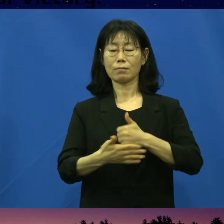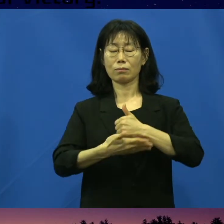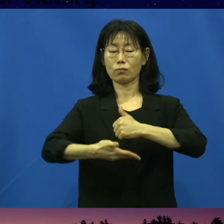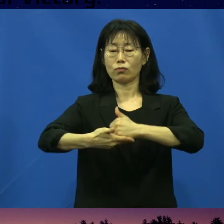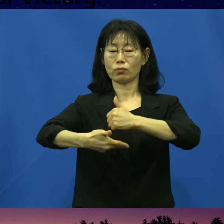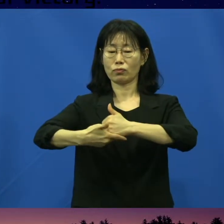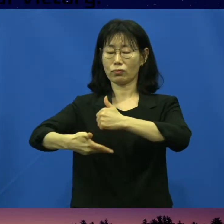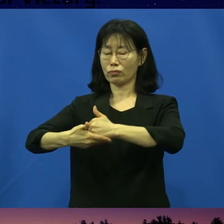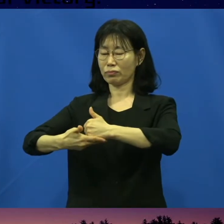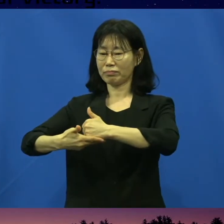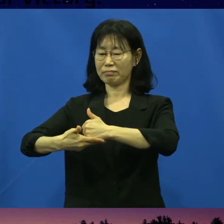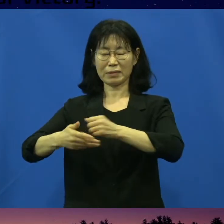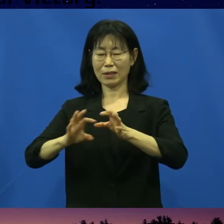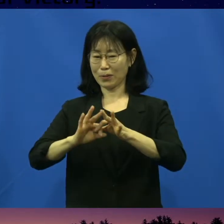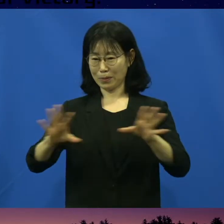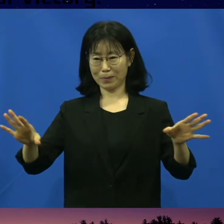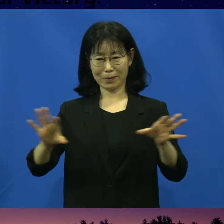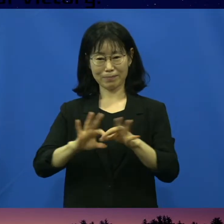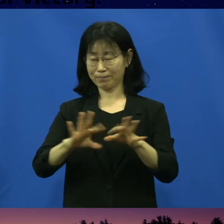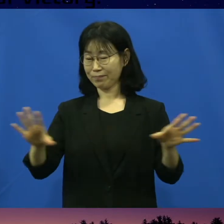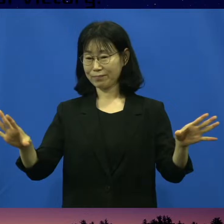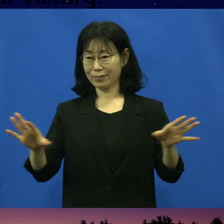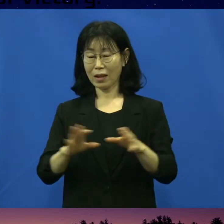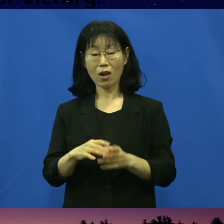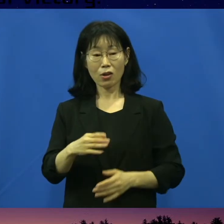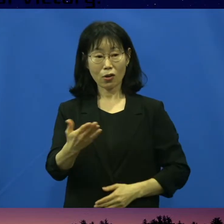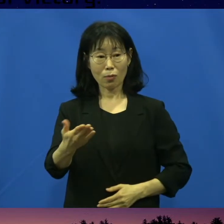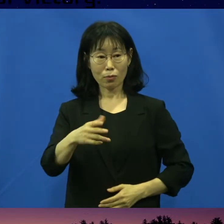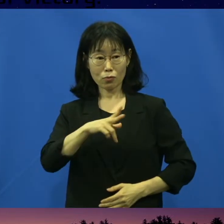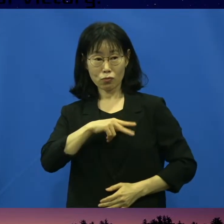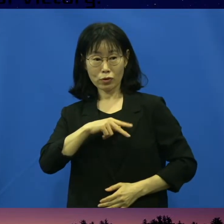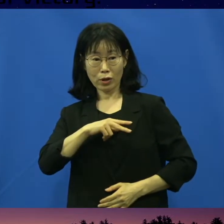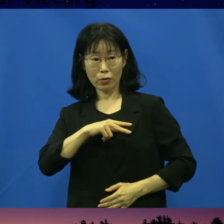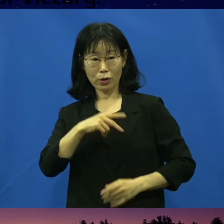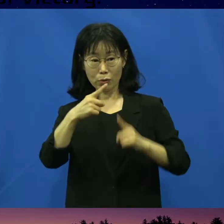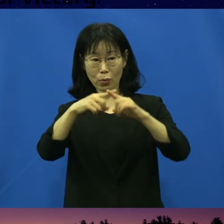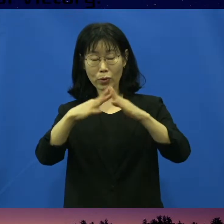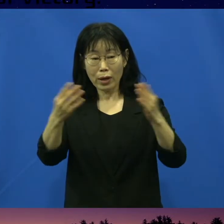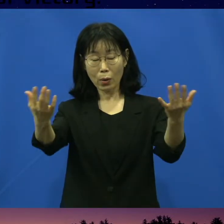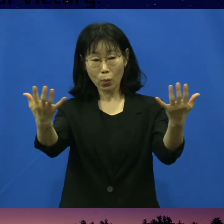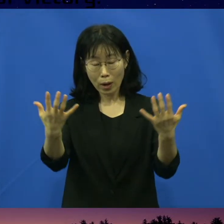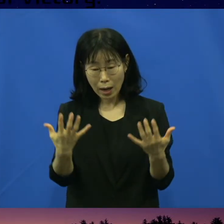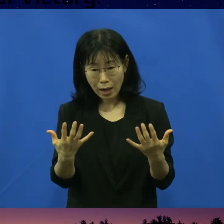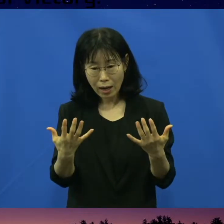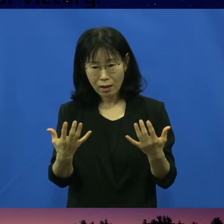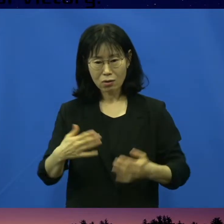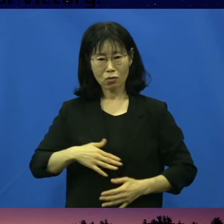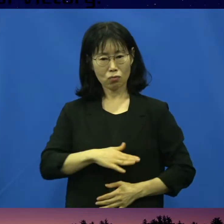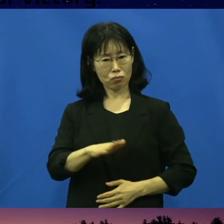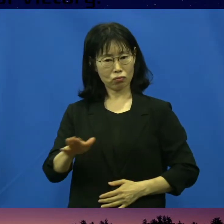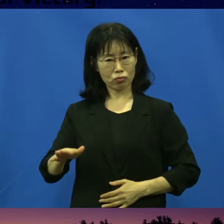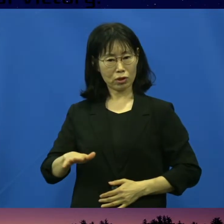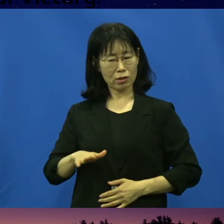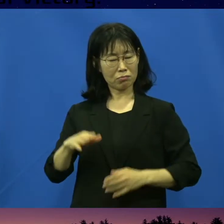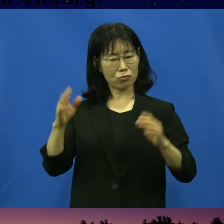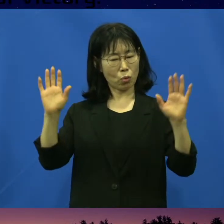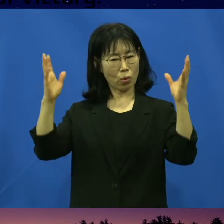우리 정치인들이 와도요 이제 우리는 환영하는 시간이 없어요. 야 예배 드리고 가시면